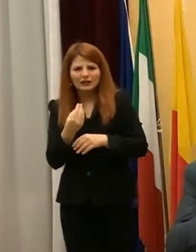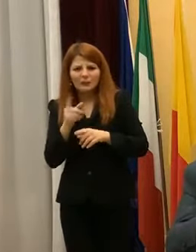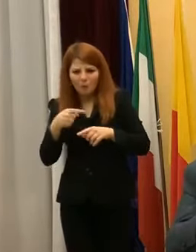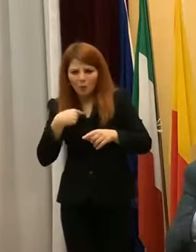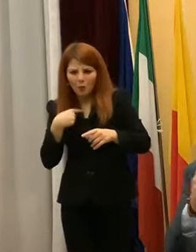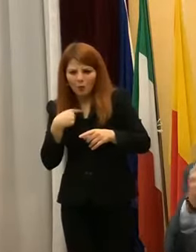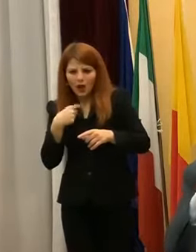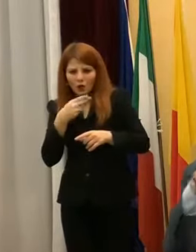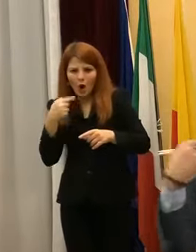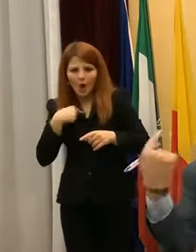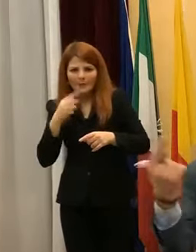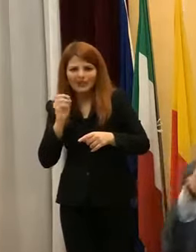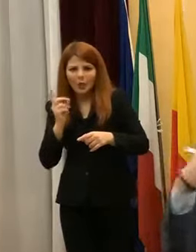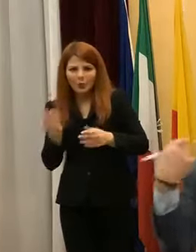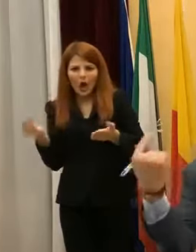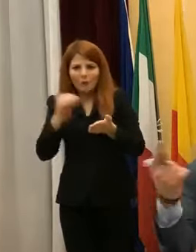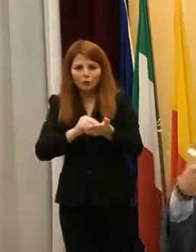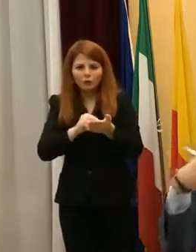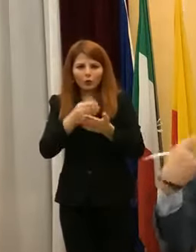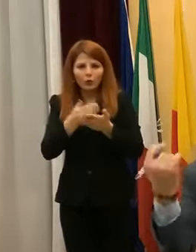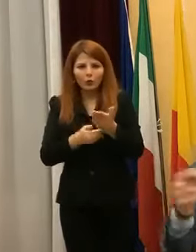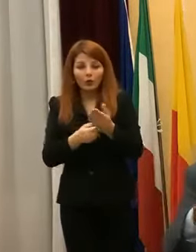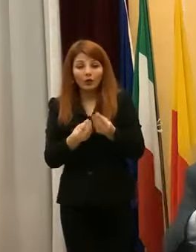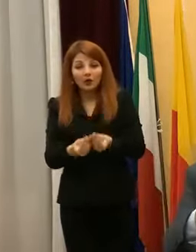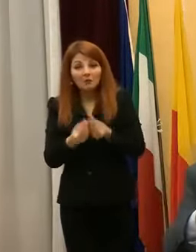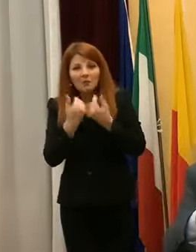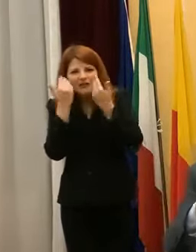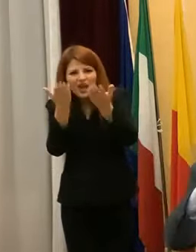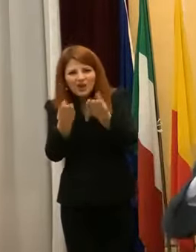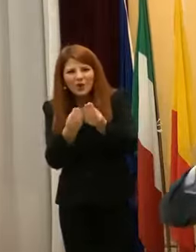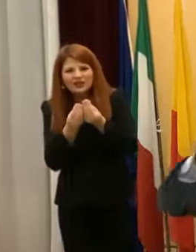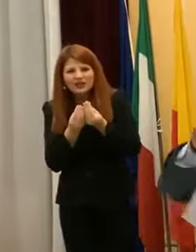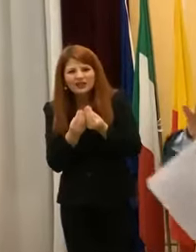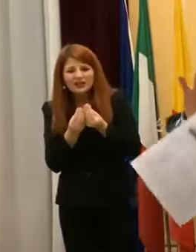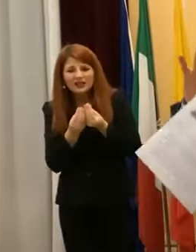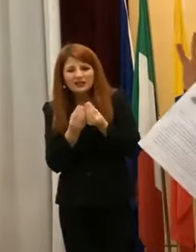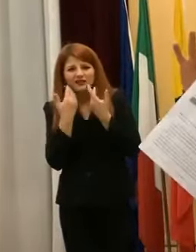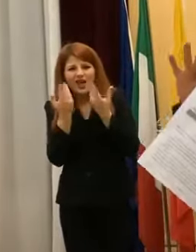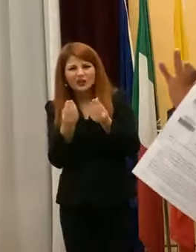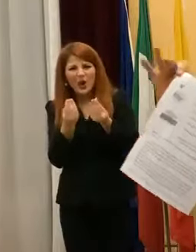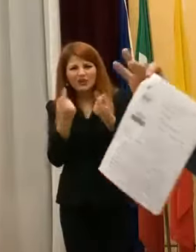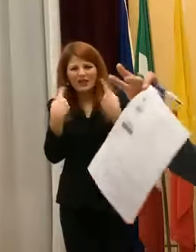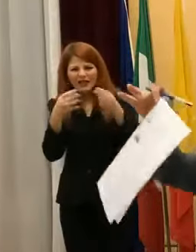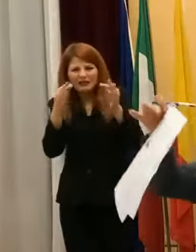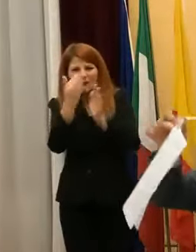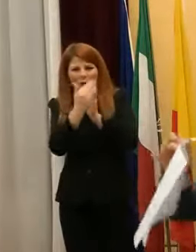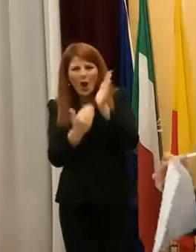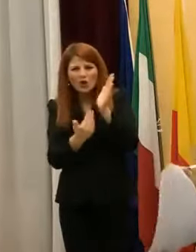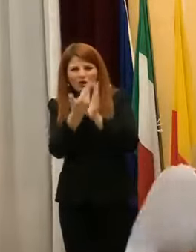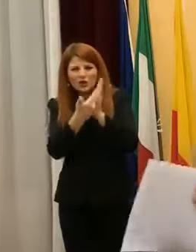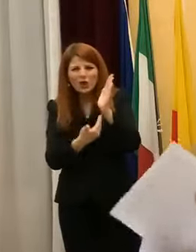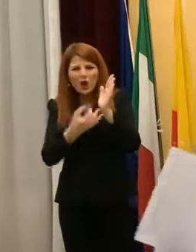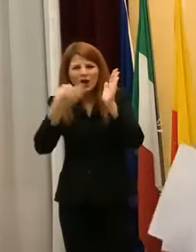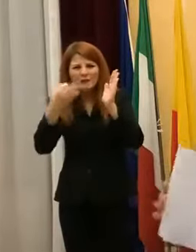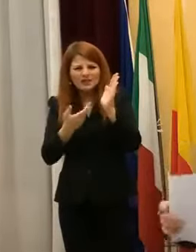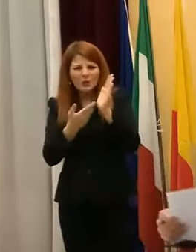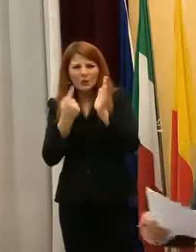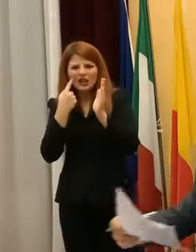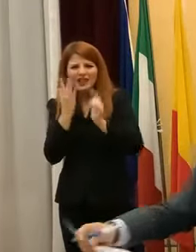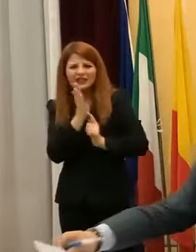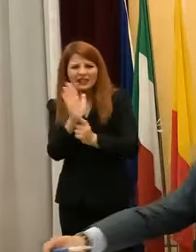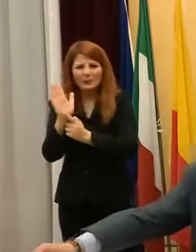dimostra la connivenza che c'è tra tutti i vari apparati. Questo io ora lo darò al mio legale, perché